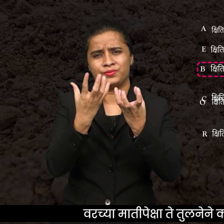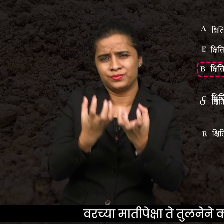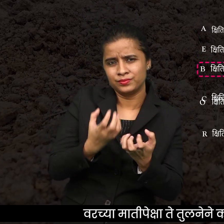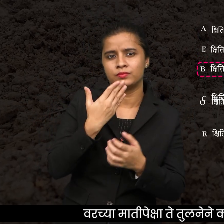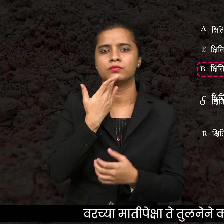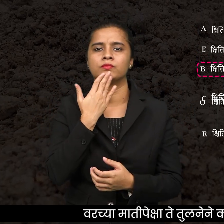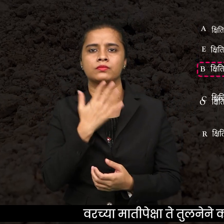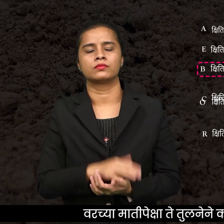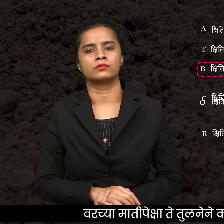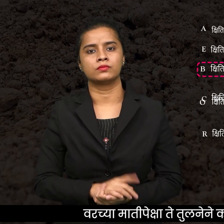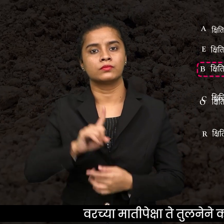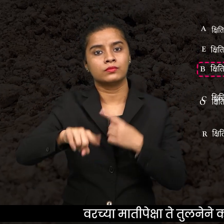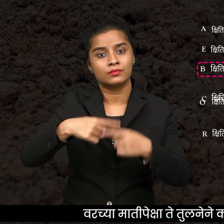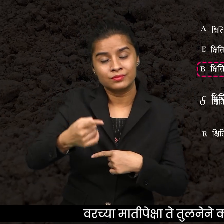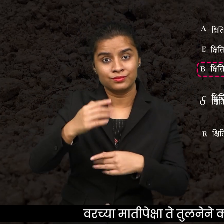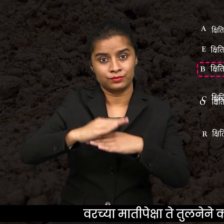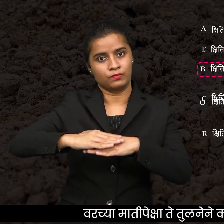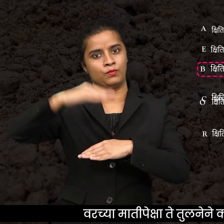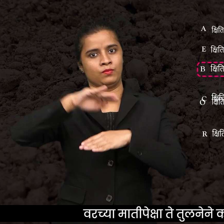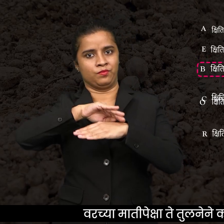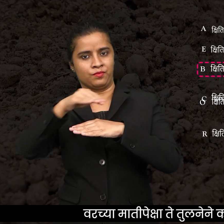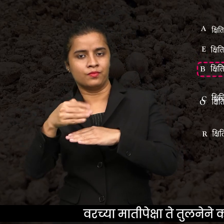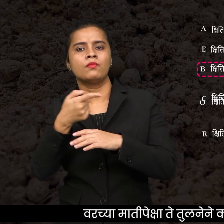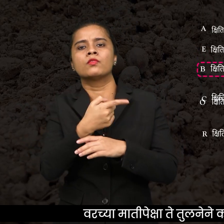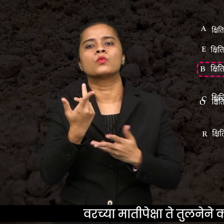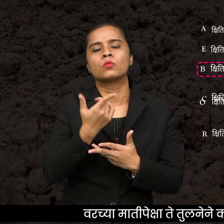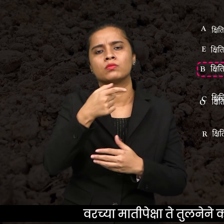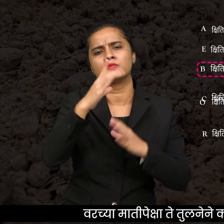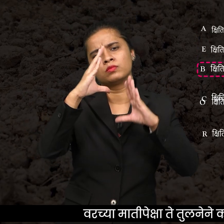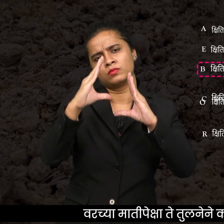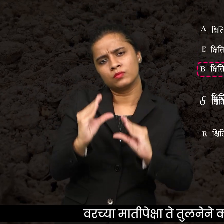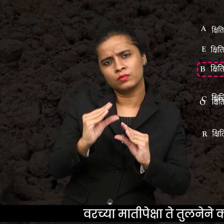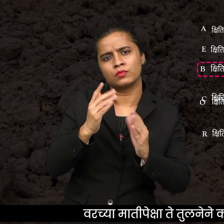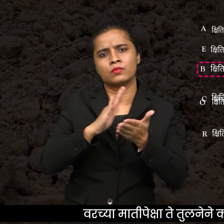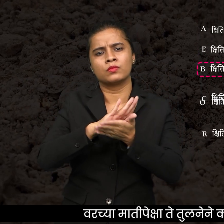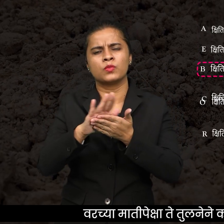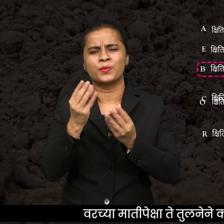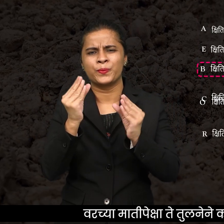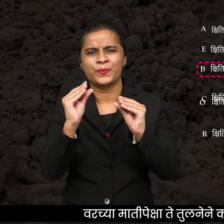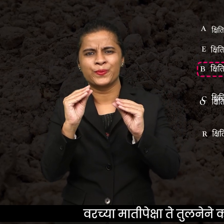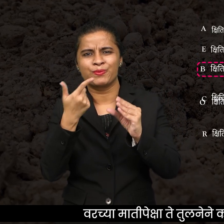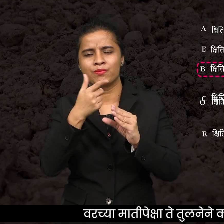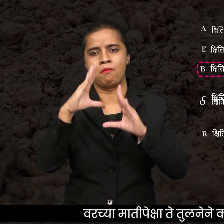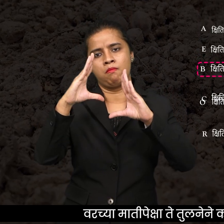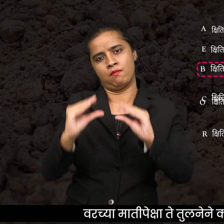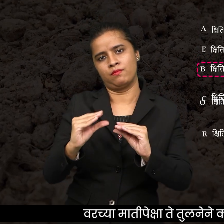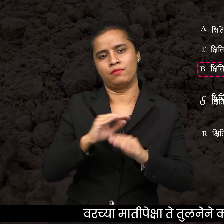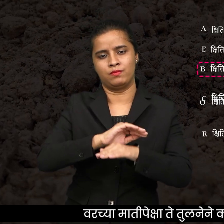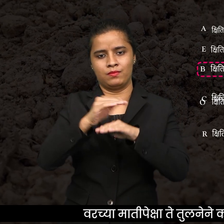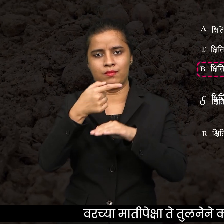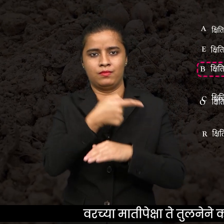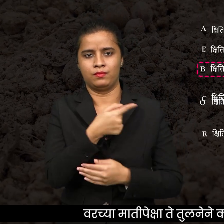वरच्या मातीपेक्षा ते तुलनेने कठीण आणि अधिक कॉम्पॅक्ट आहे.